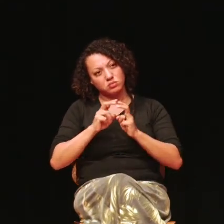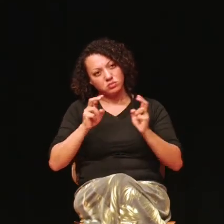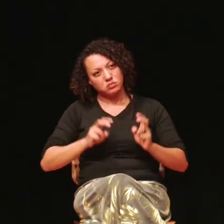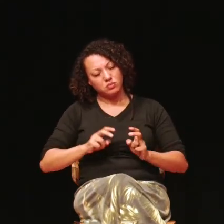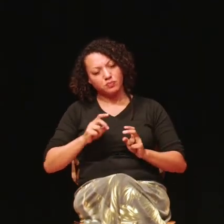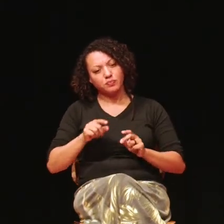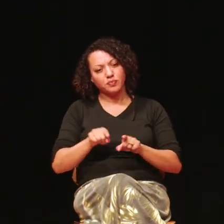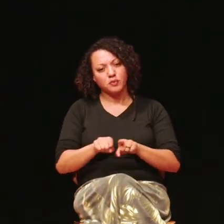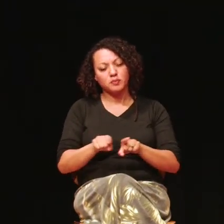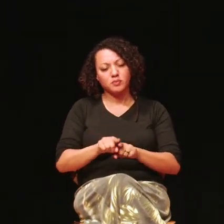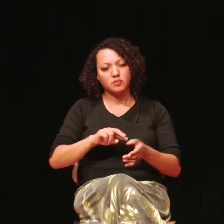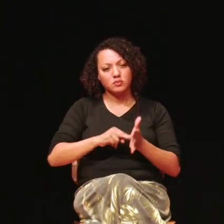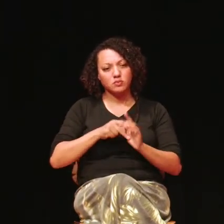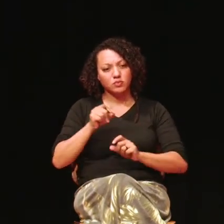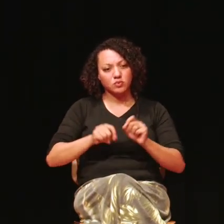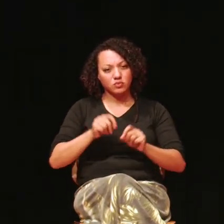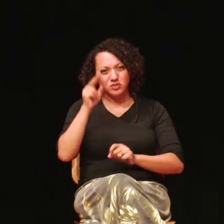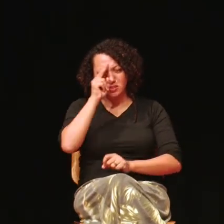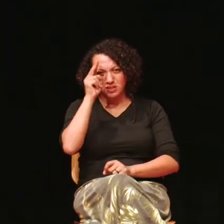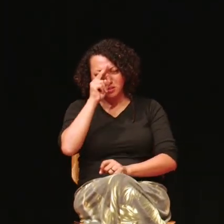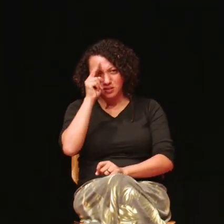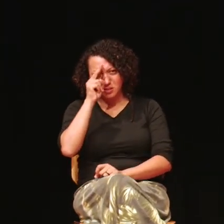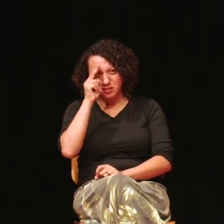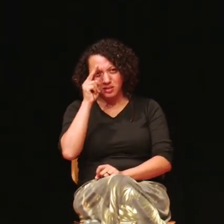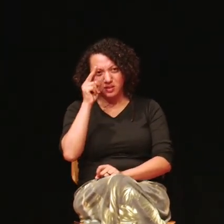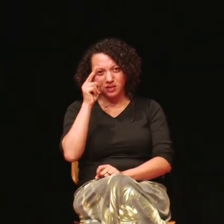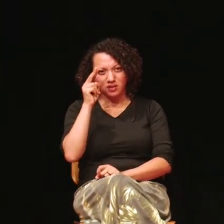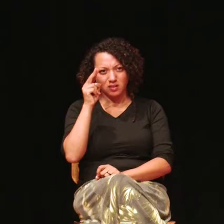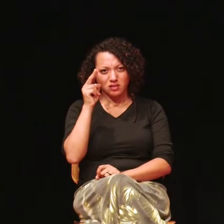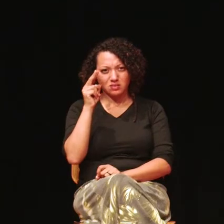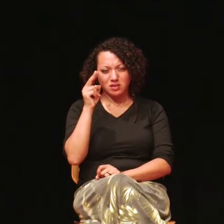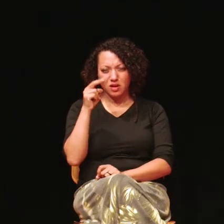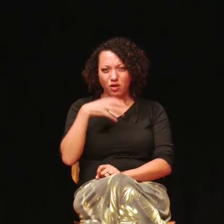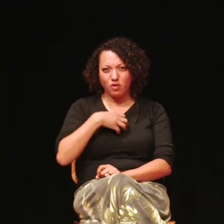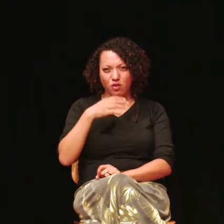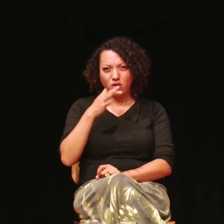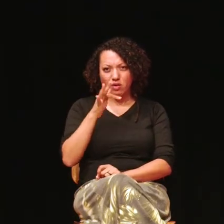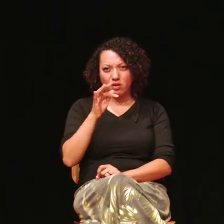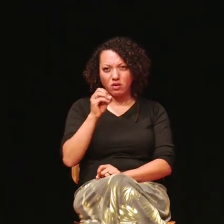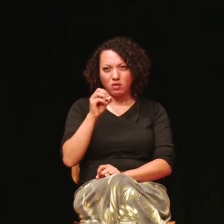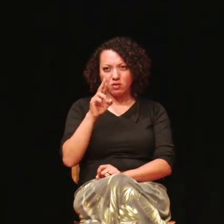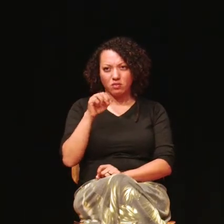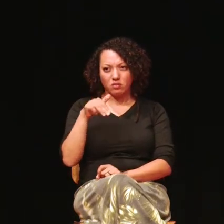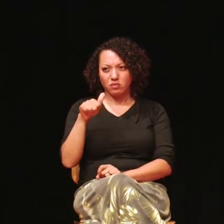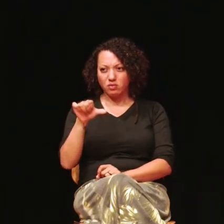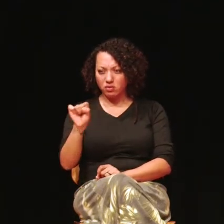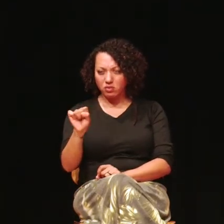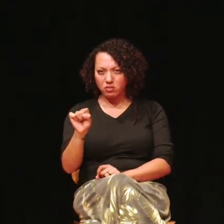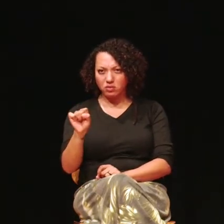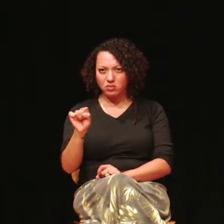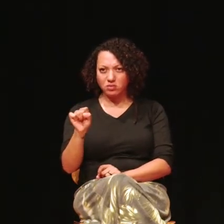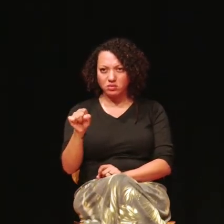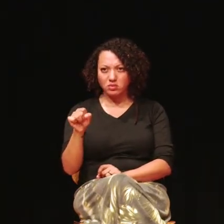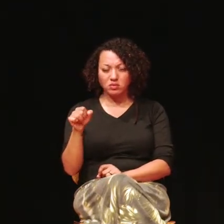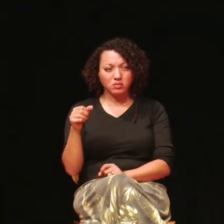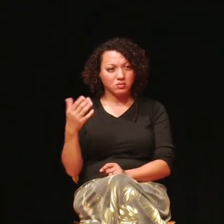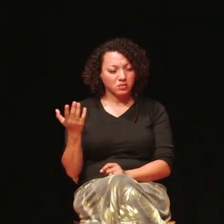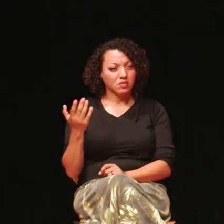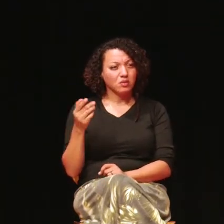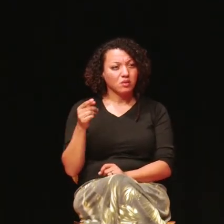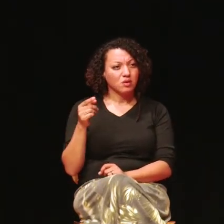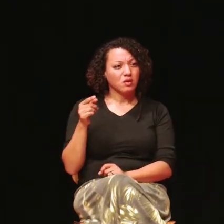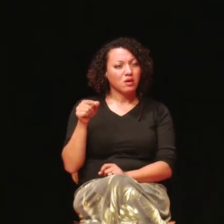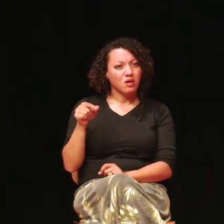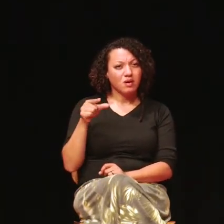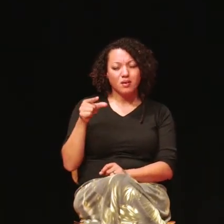Bard, quem se lembra da famosa vitrine das formas do Bard, não é? E as vitrines das formas eram